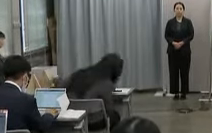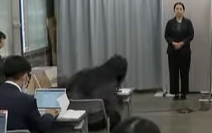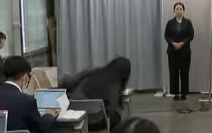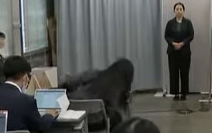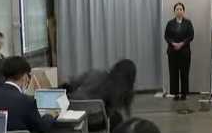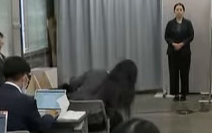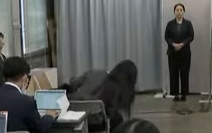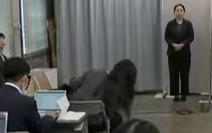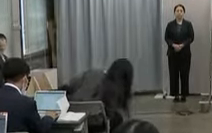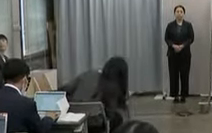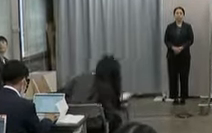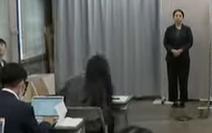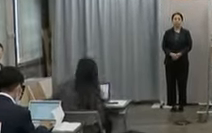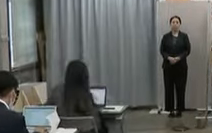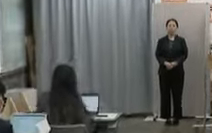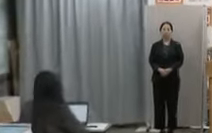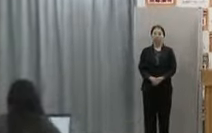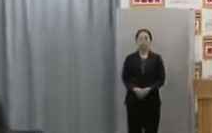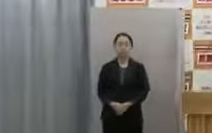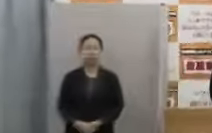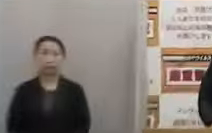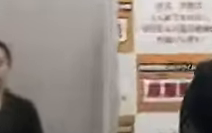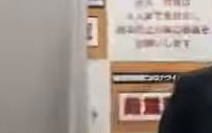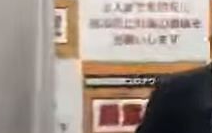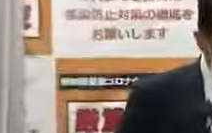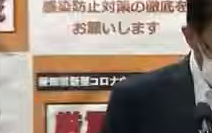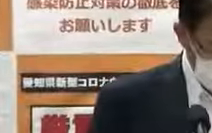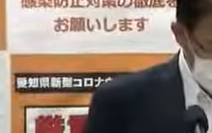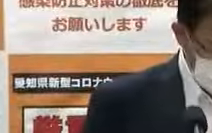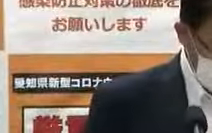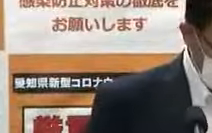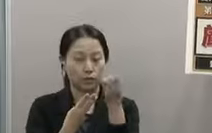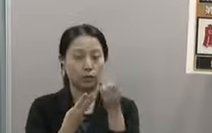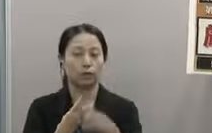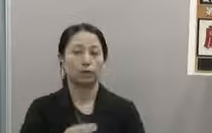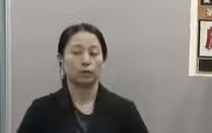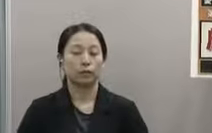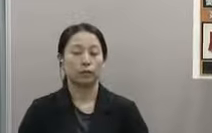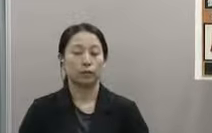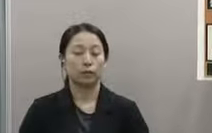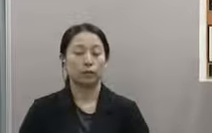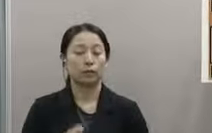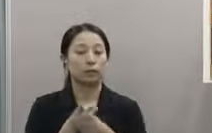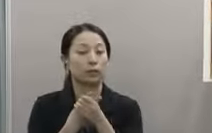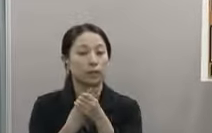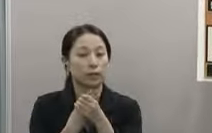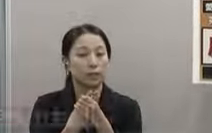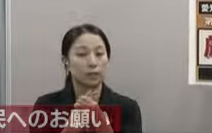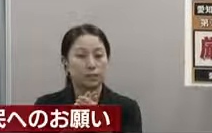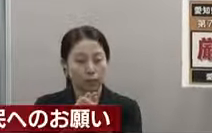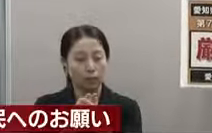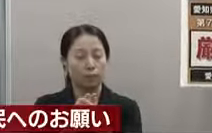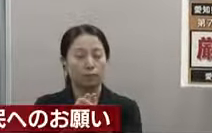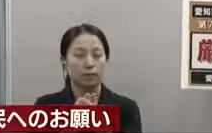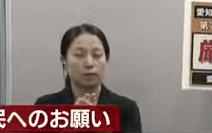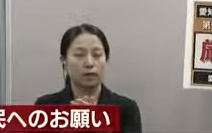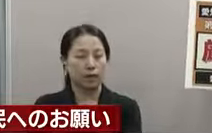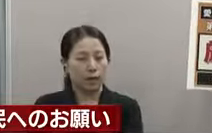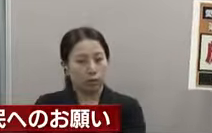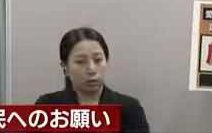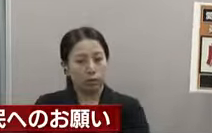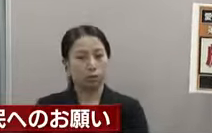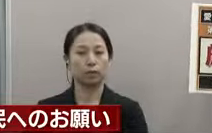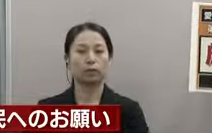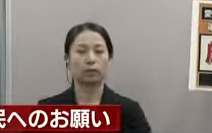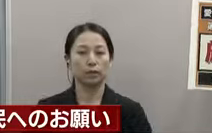民に厳重警戒のお願いを発表しましたポイントは3つですマスク着用